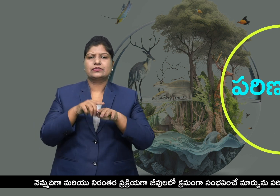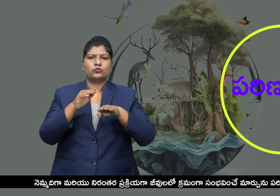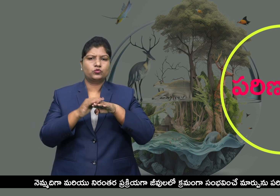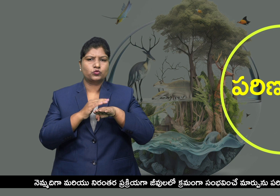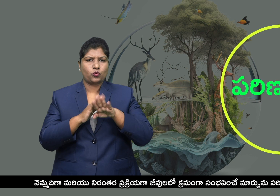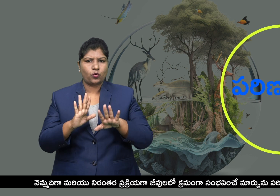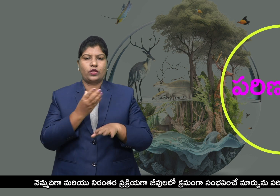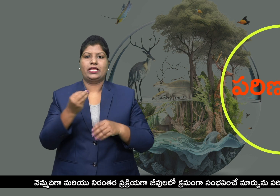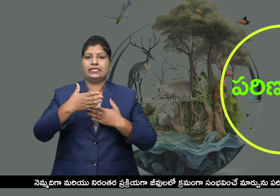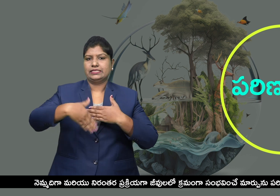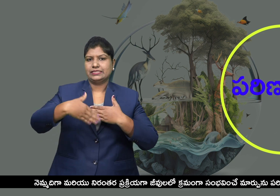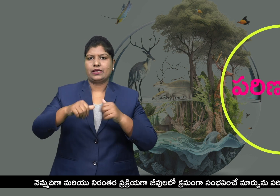అంటారు.